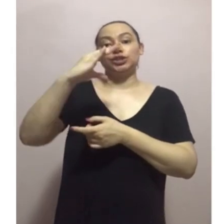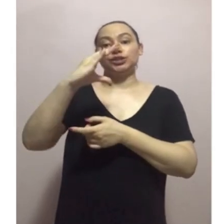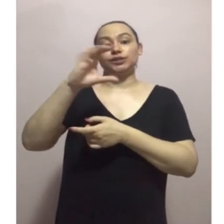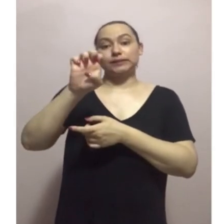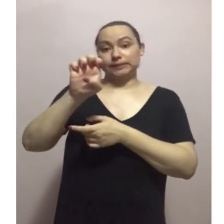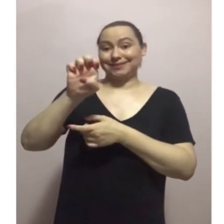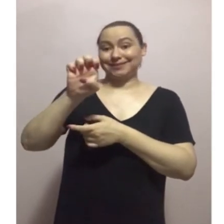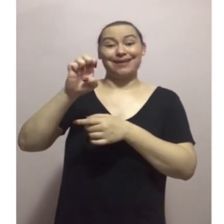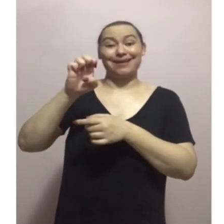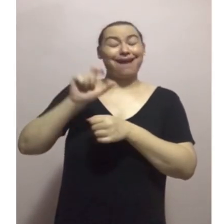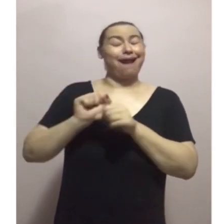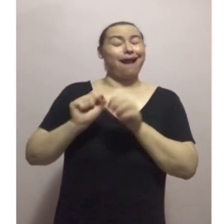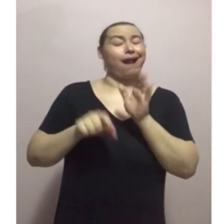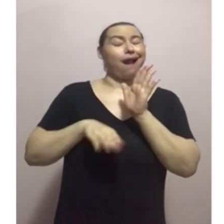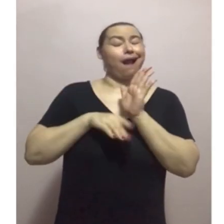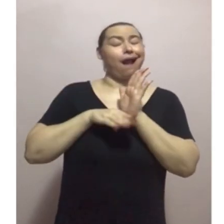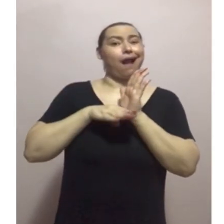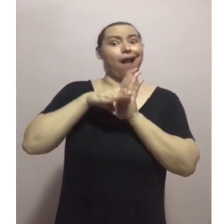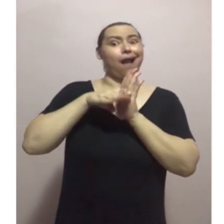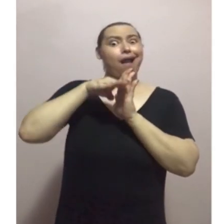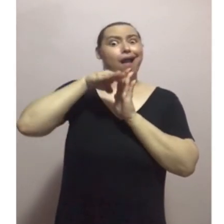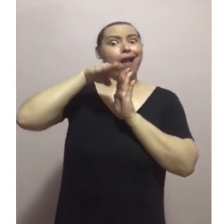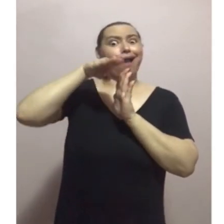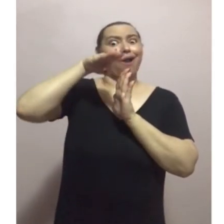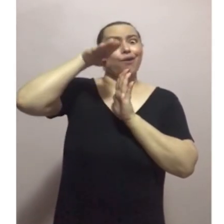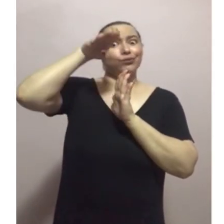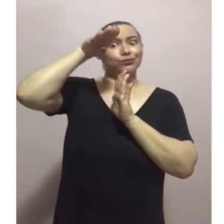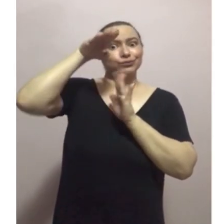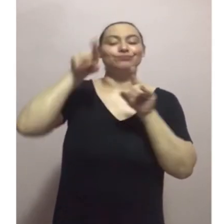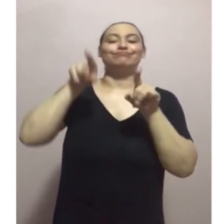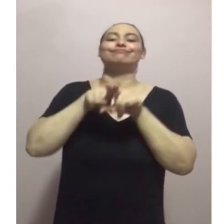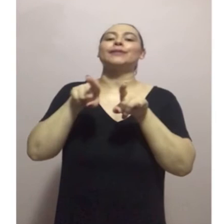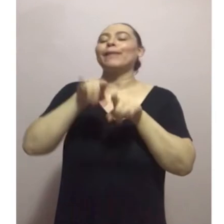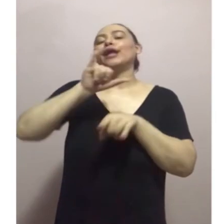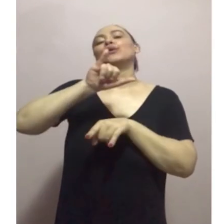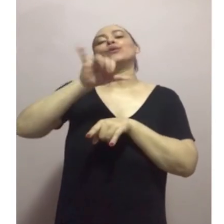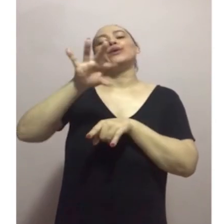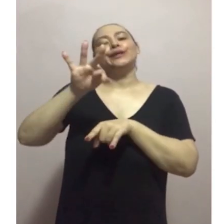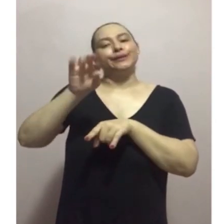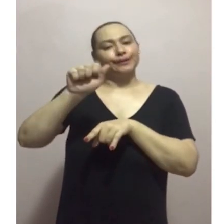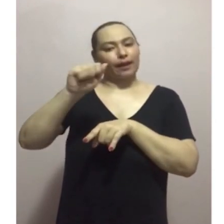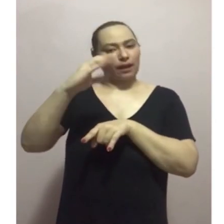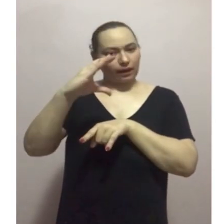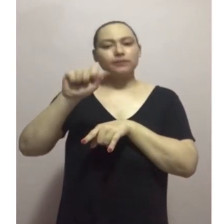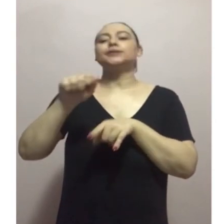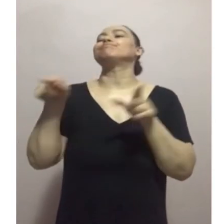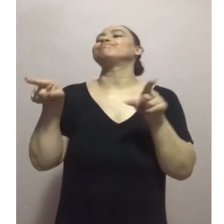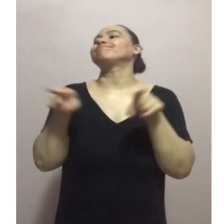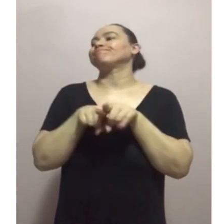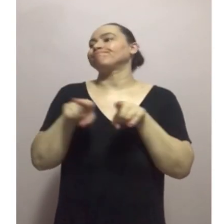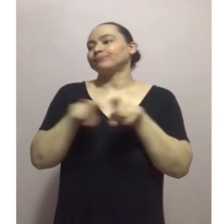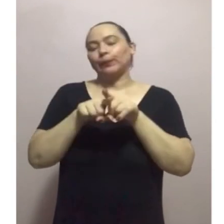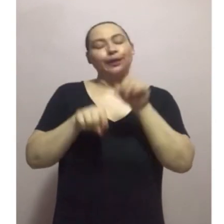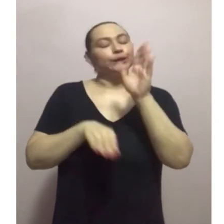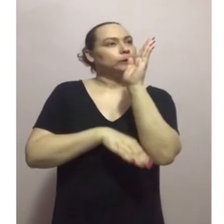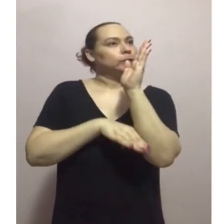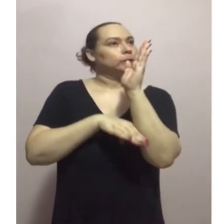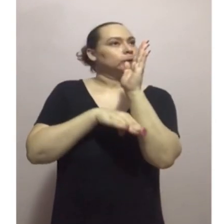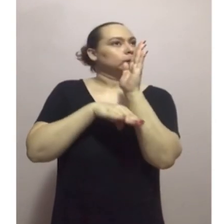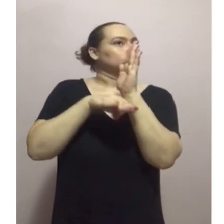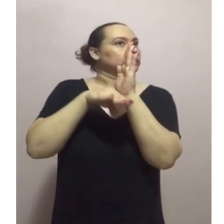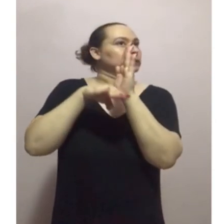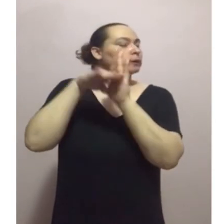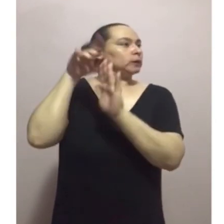né, de Sim. contaminação aqui e já No estava Ítaca também. isso, já foi